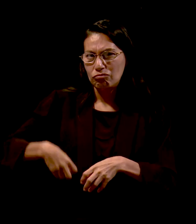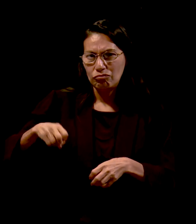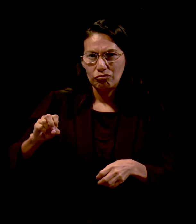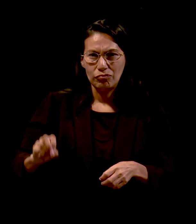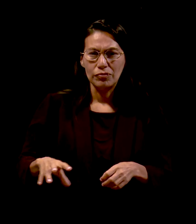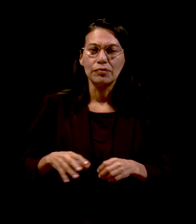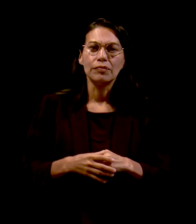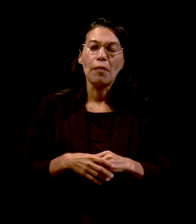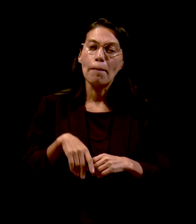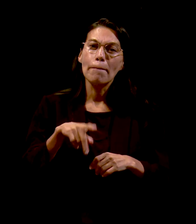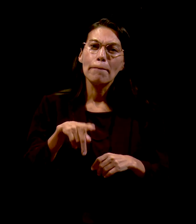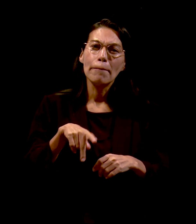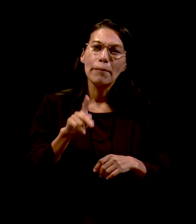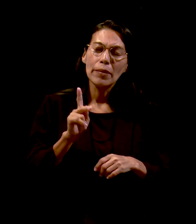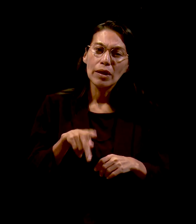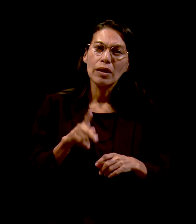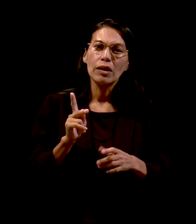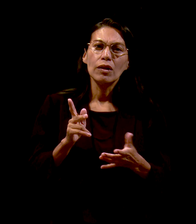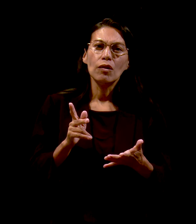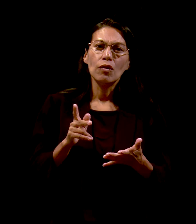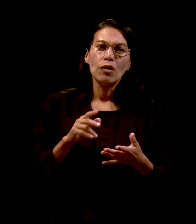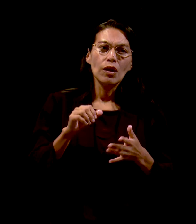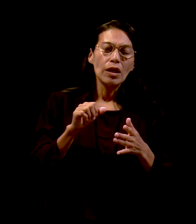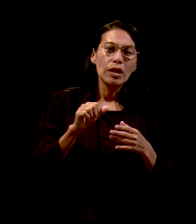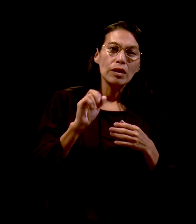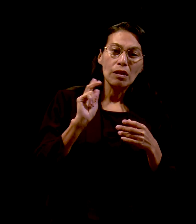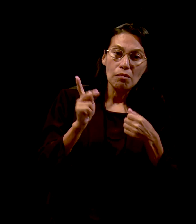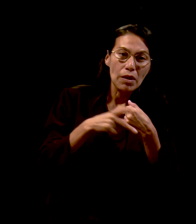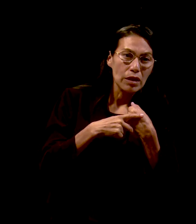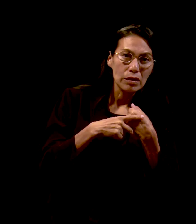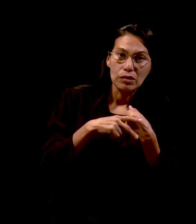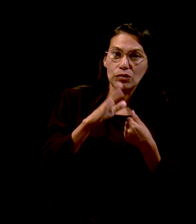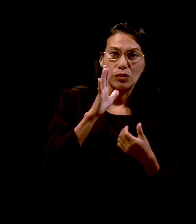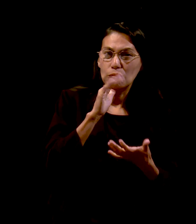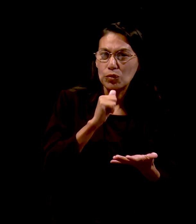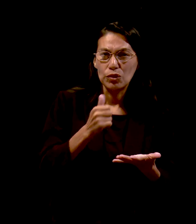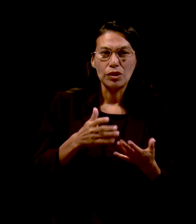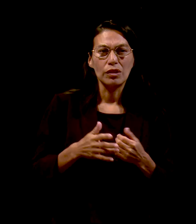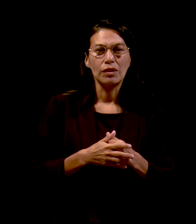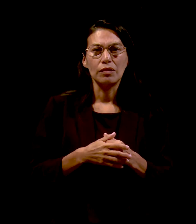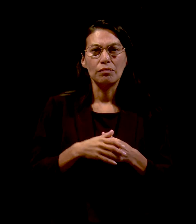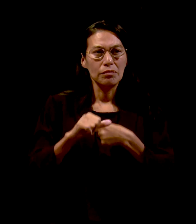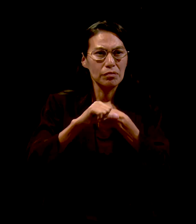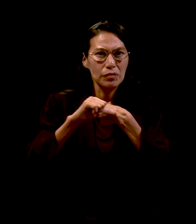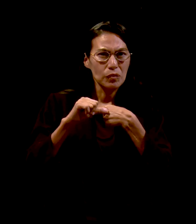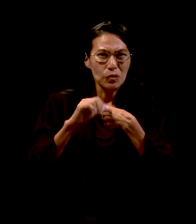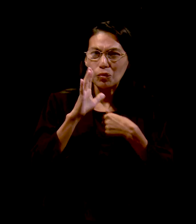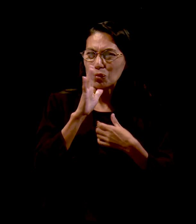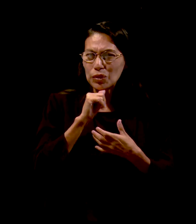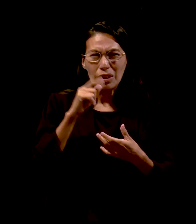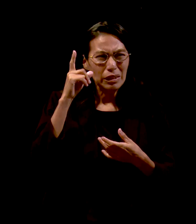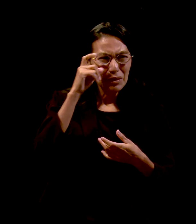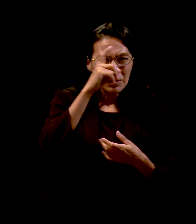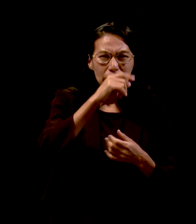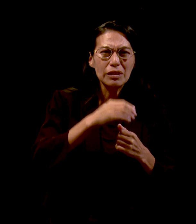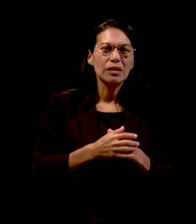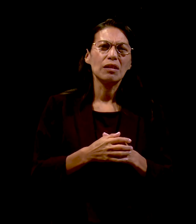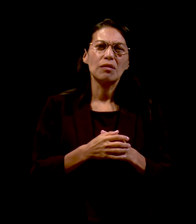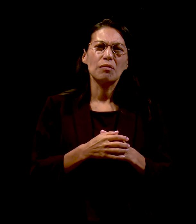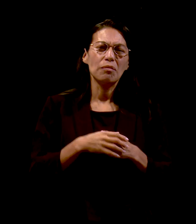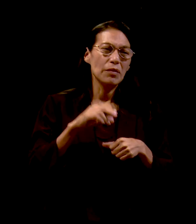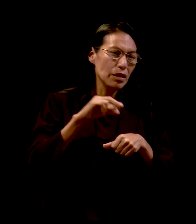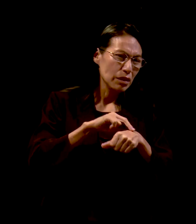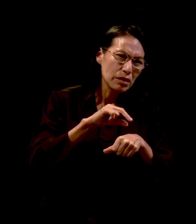condiciones creadas en el país para una intervención quirúrgica y había muy poca medicina